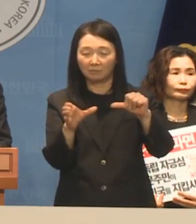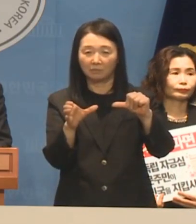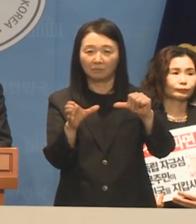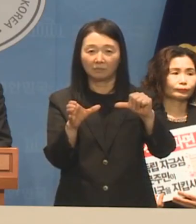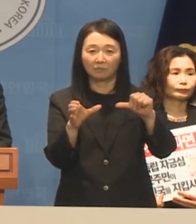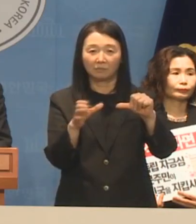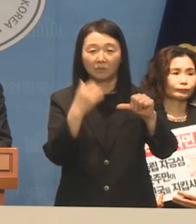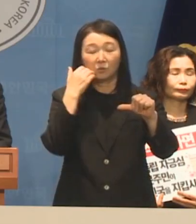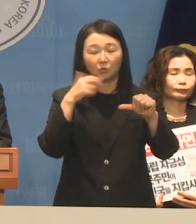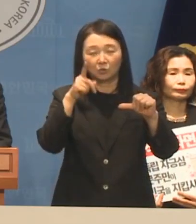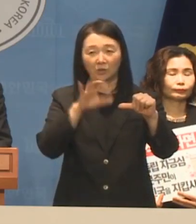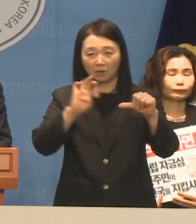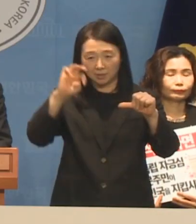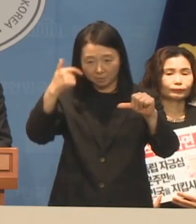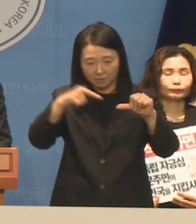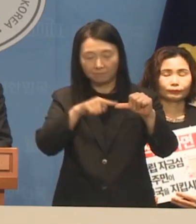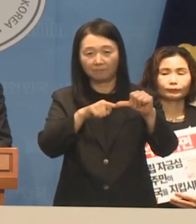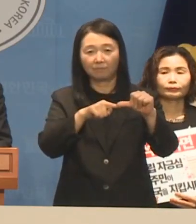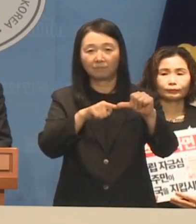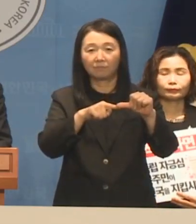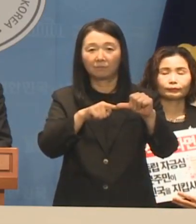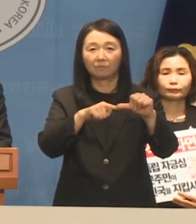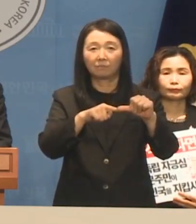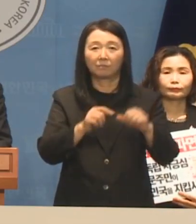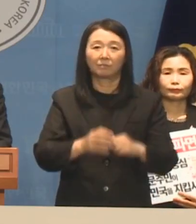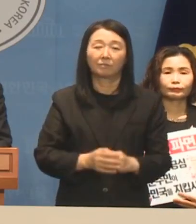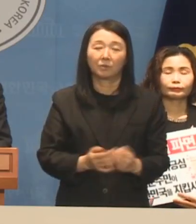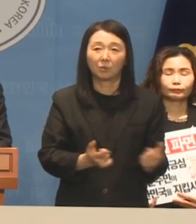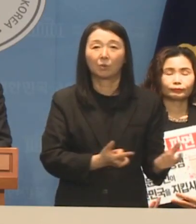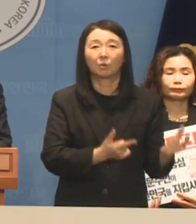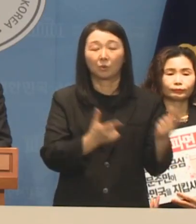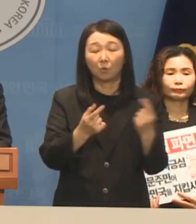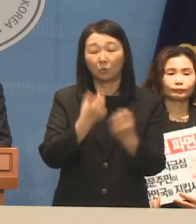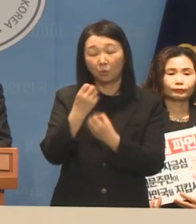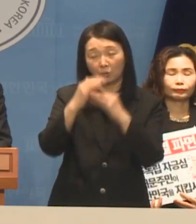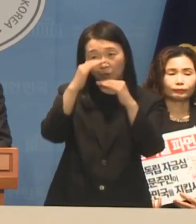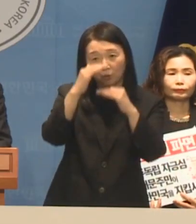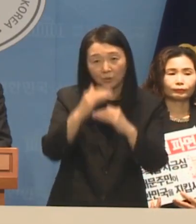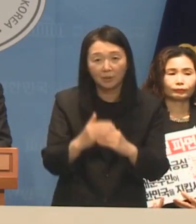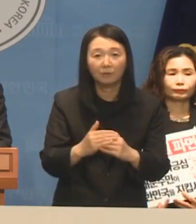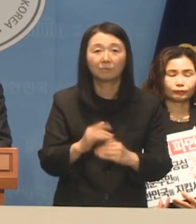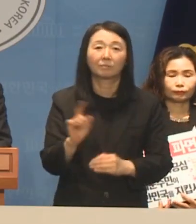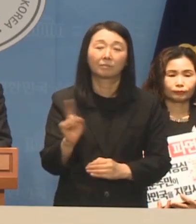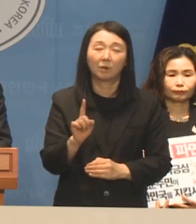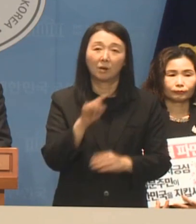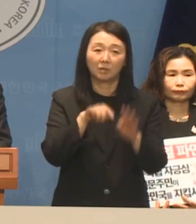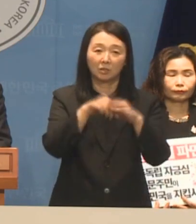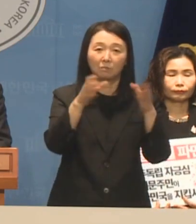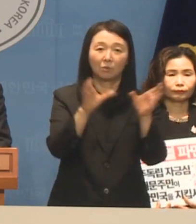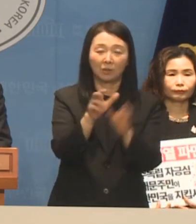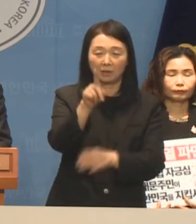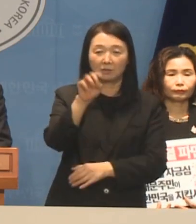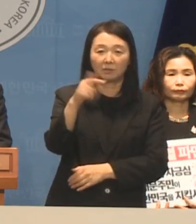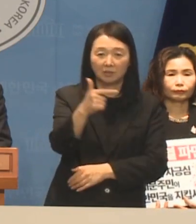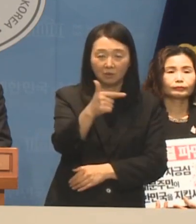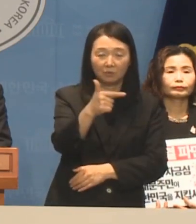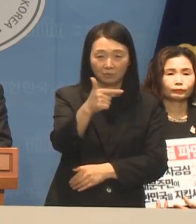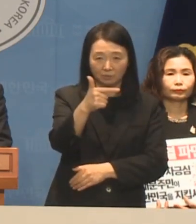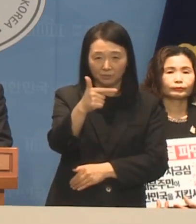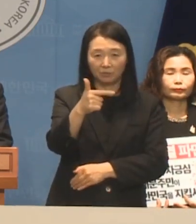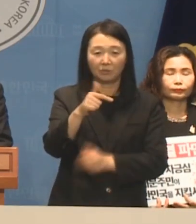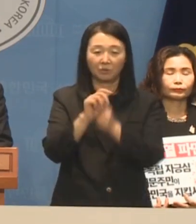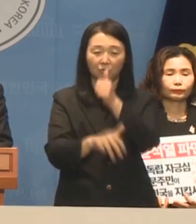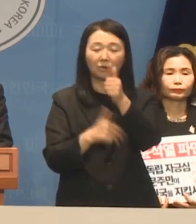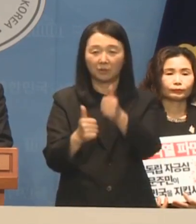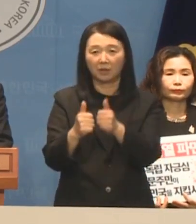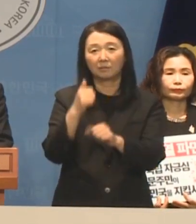서대문구 위원장님께서 하실 거고요. 그리고 공동 호소문은 진보당 전진희 서대문구